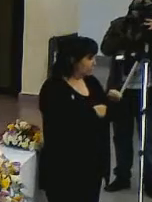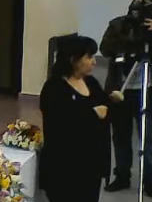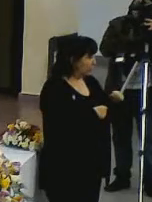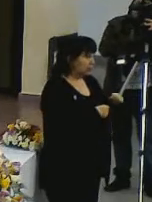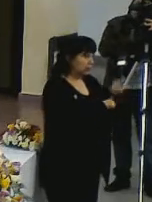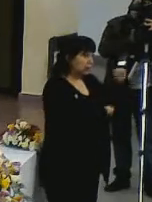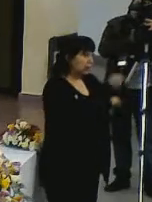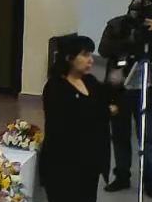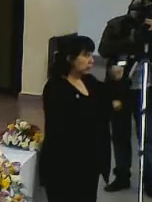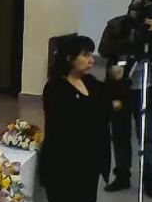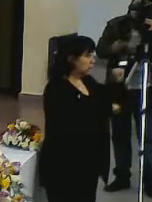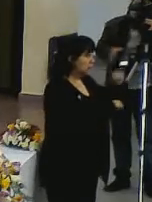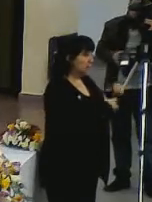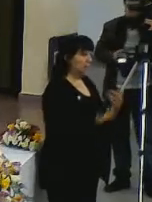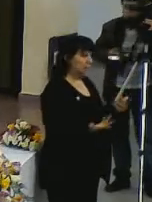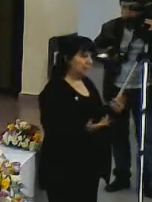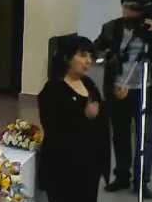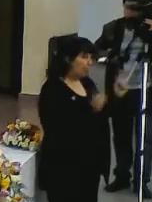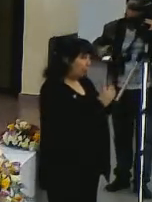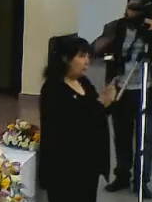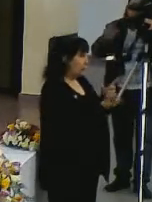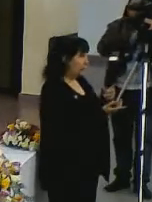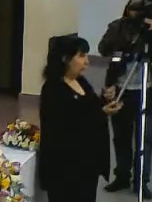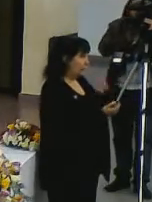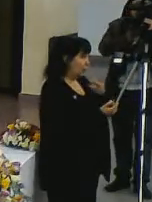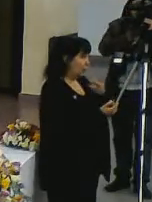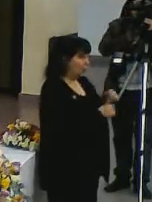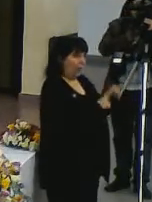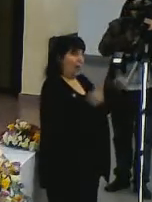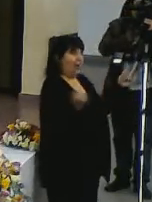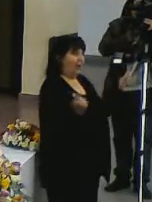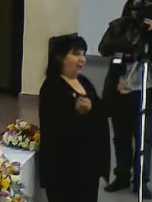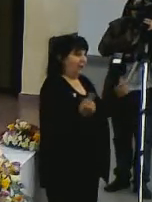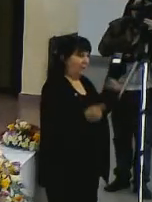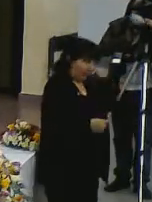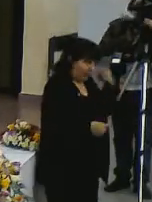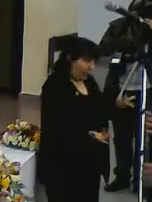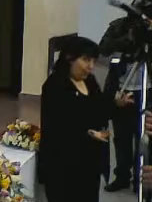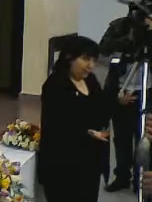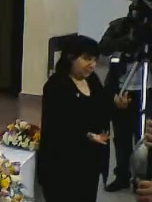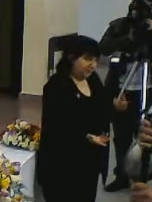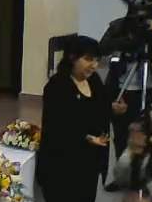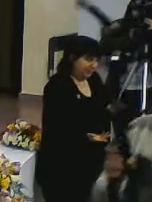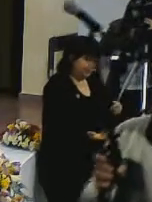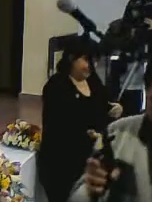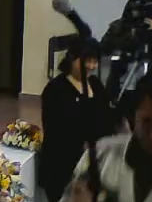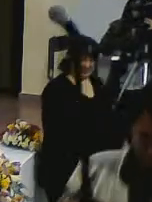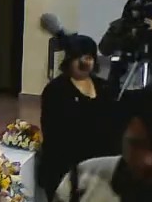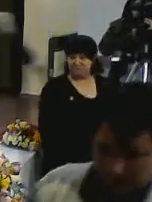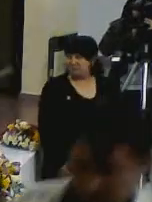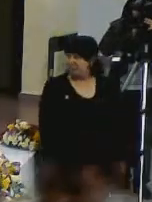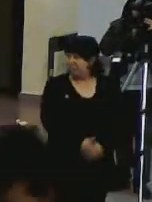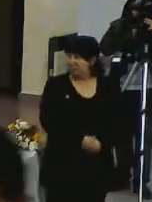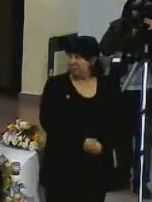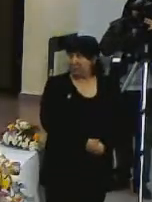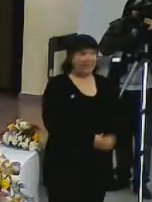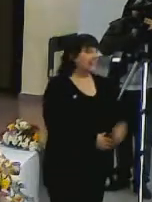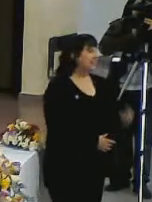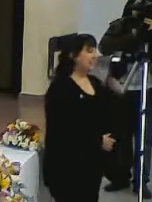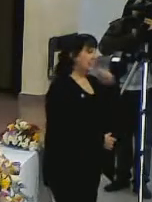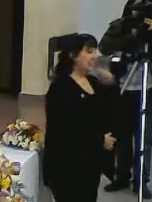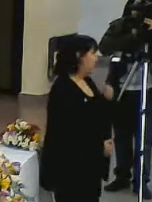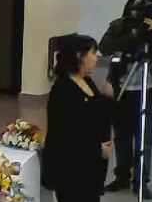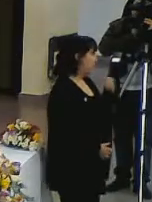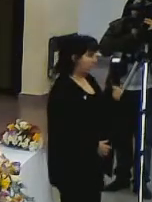interna, no para presentarnos, se hubiéramos mandado a mi casa. Nos da mucha vergüenza. Bueno, es un gusto